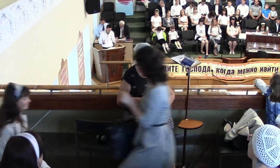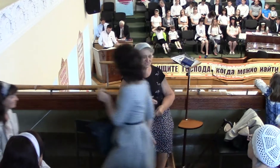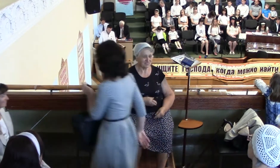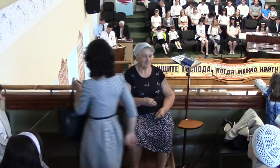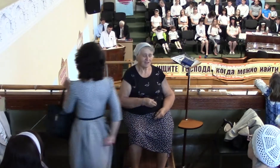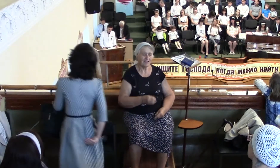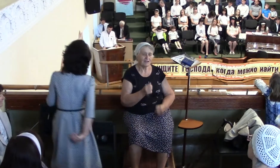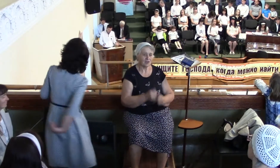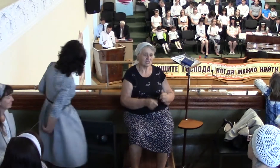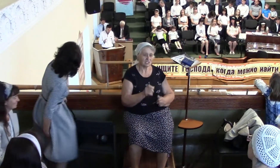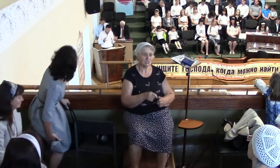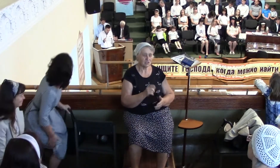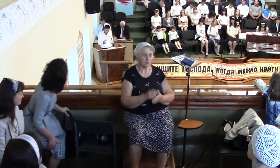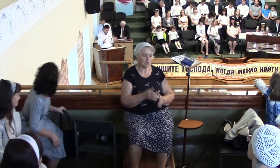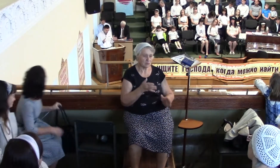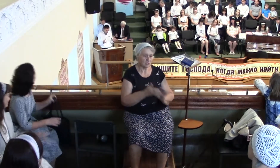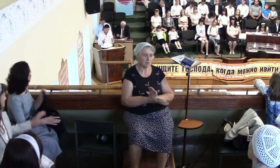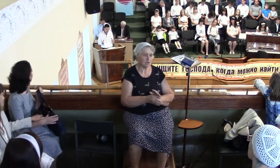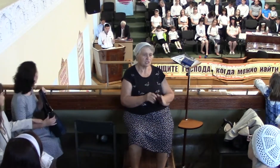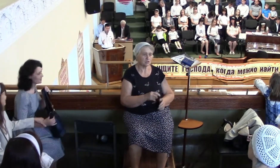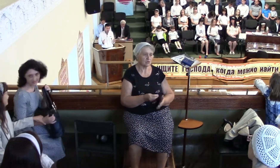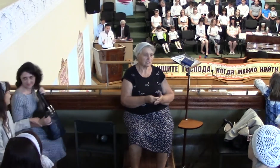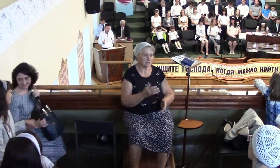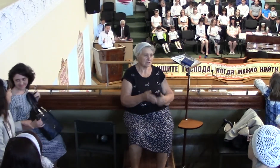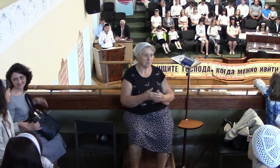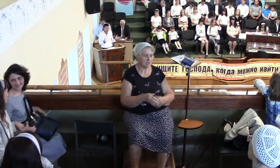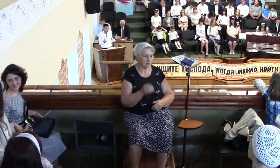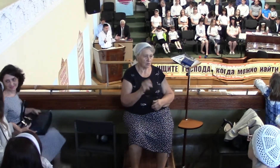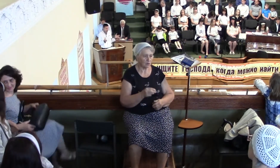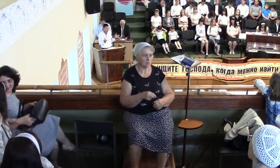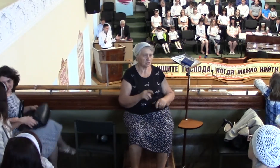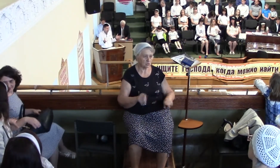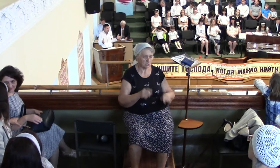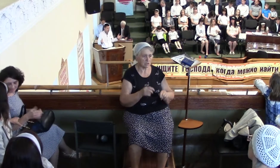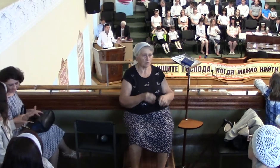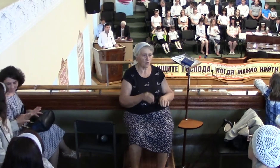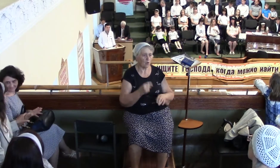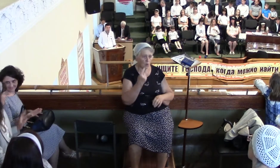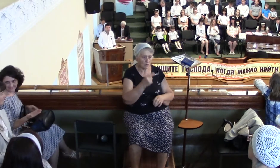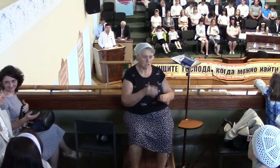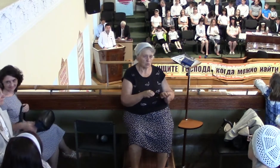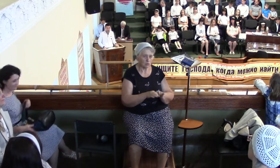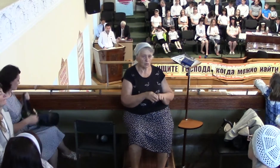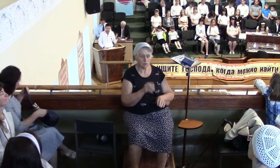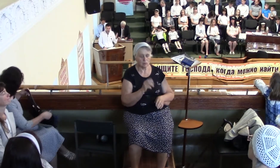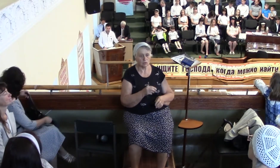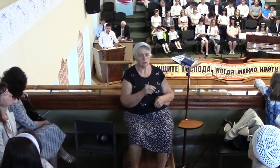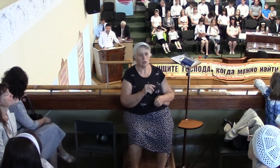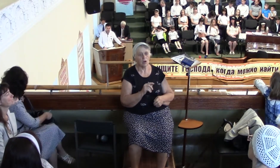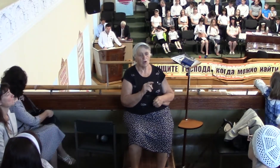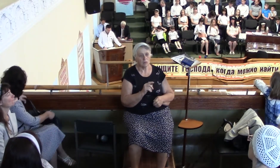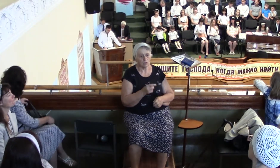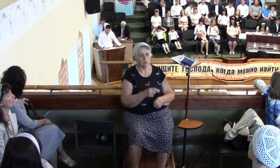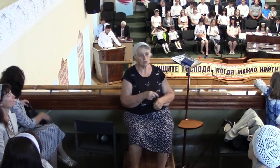он ценен пред Богом. Он создан по образу и подобию Божьему. Почему человеческая душа ценнее всего материального? Потому что